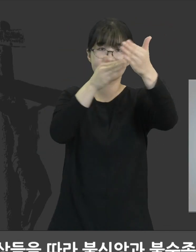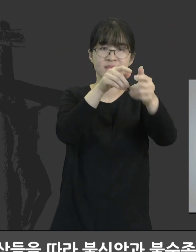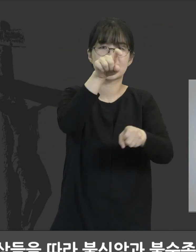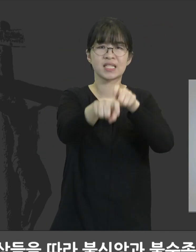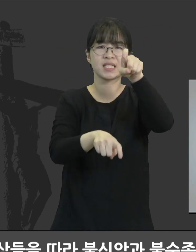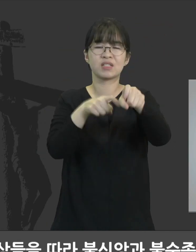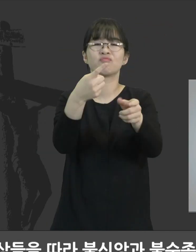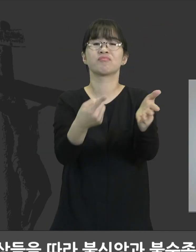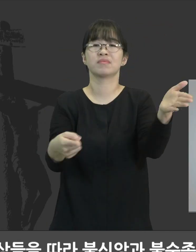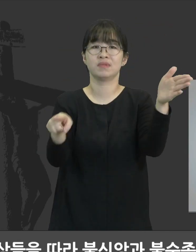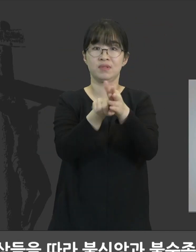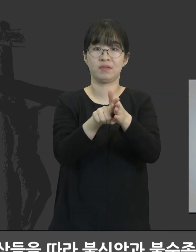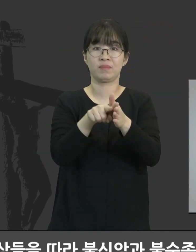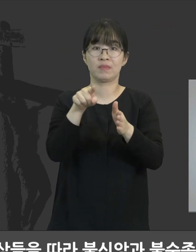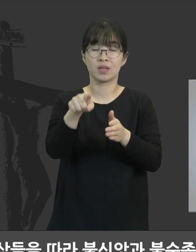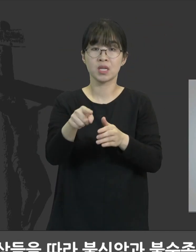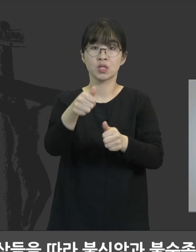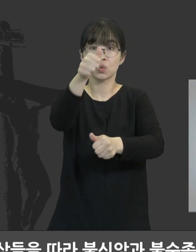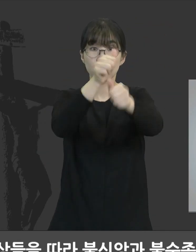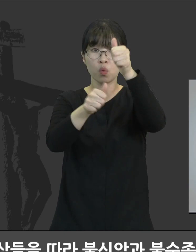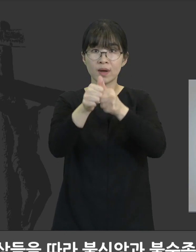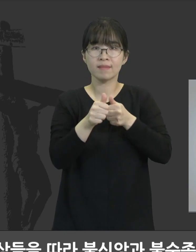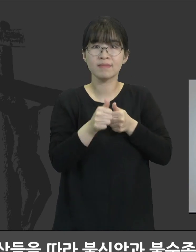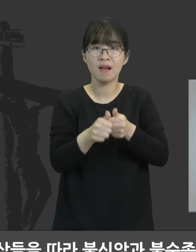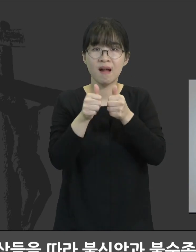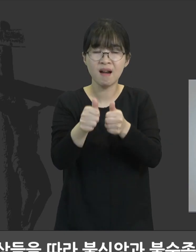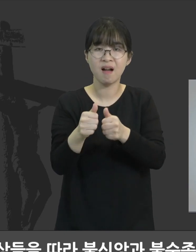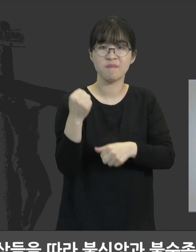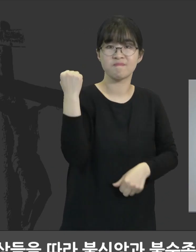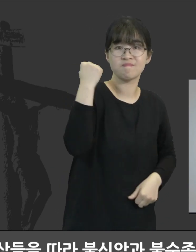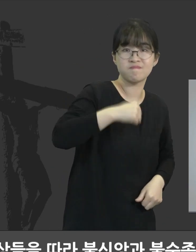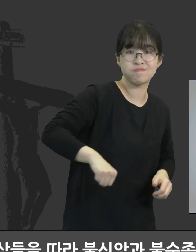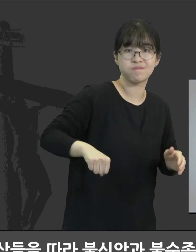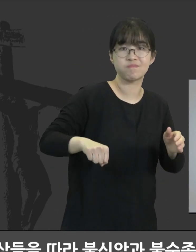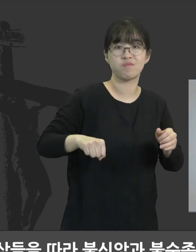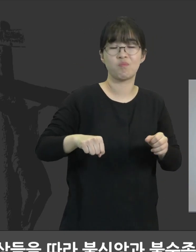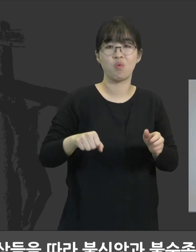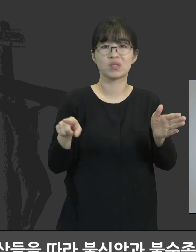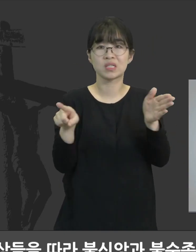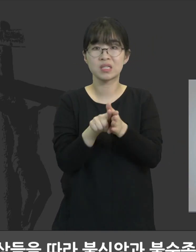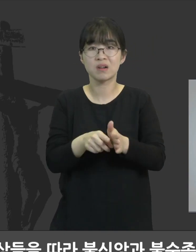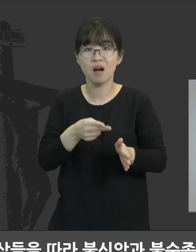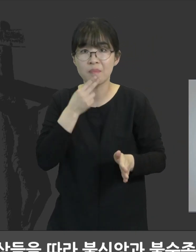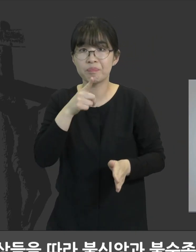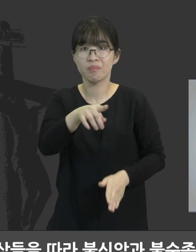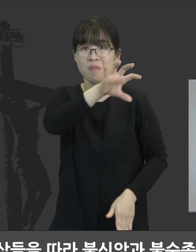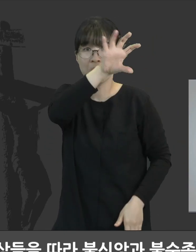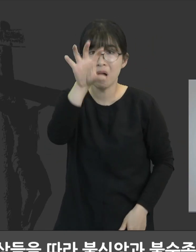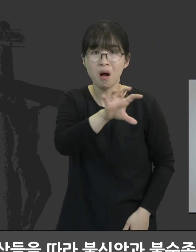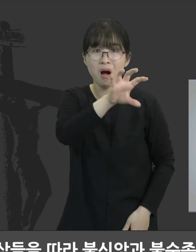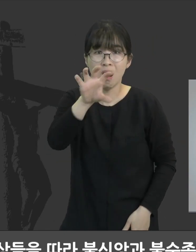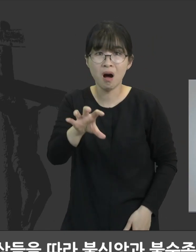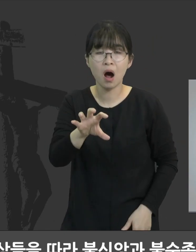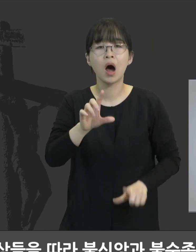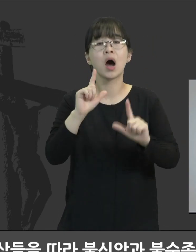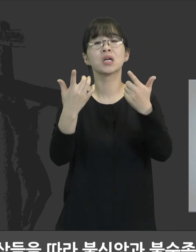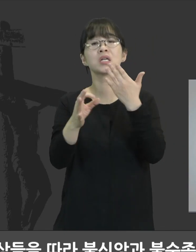불신앙과 불순종을 반복할 것인가? 아니면 조상들을 통해 교훈을 얻었으니 믿음과 순종의 삶을 살